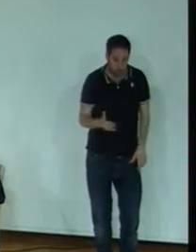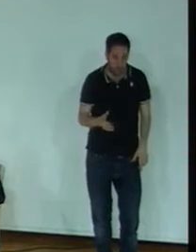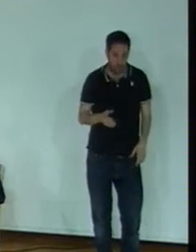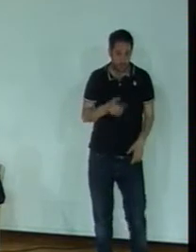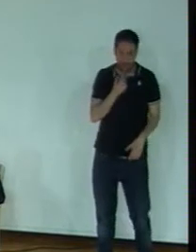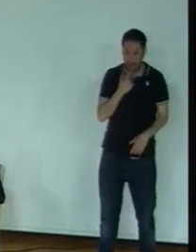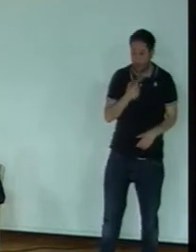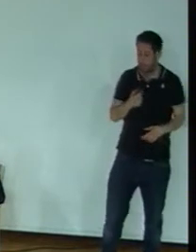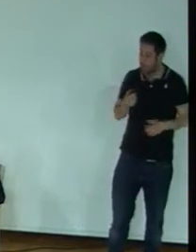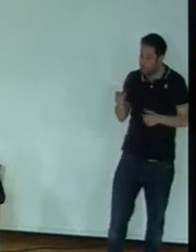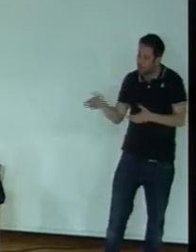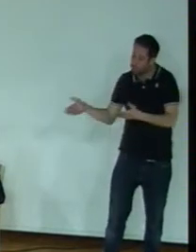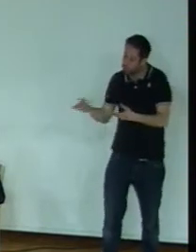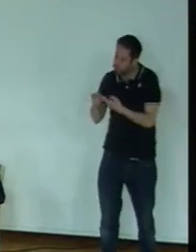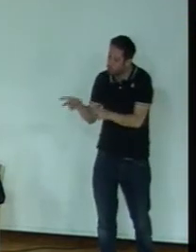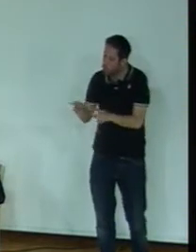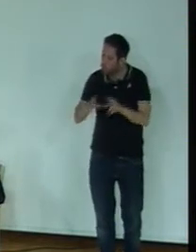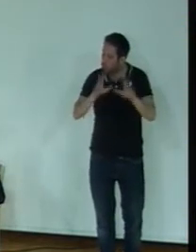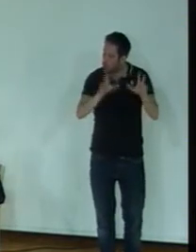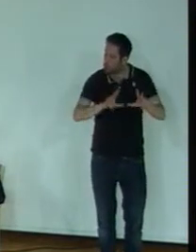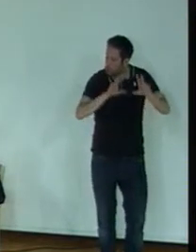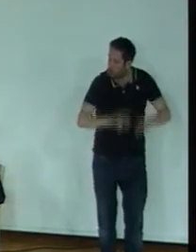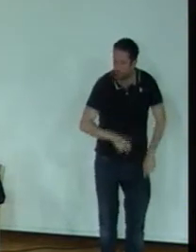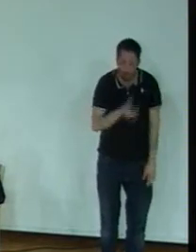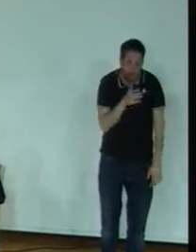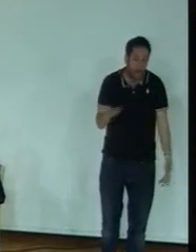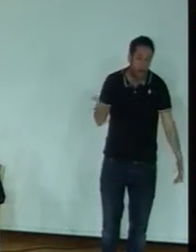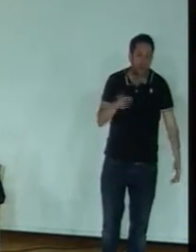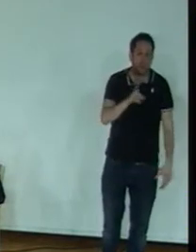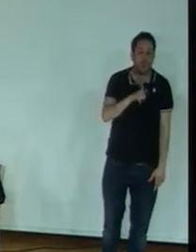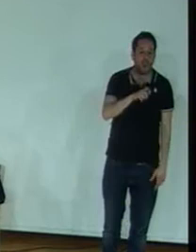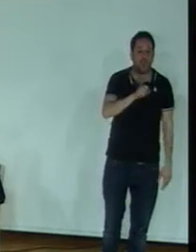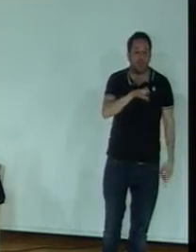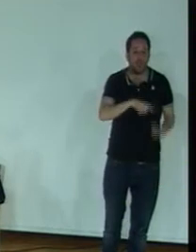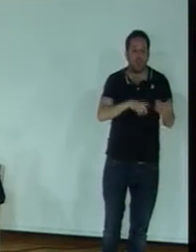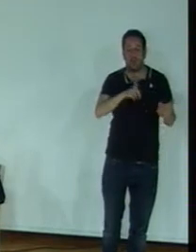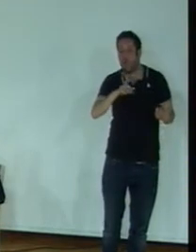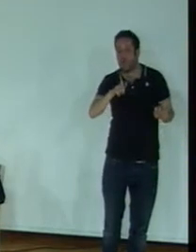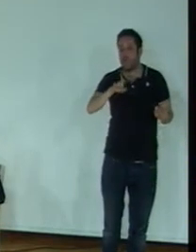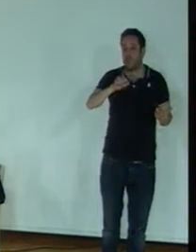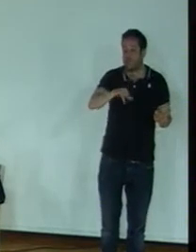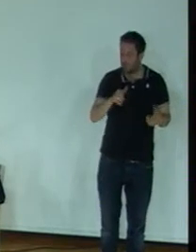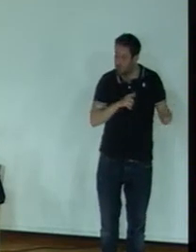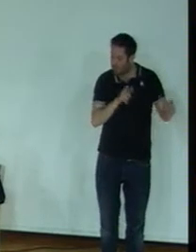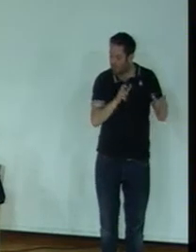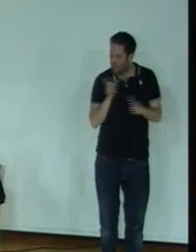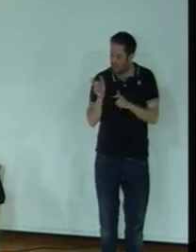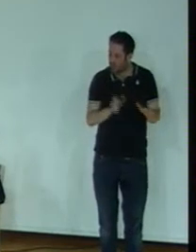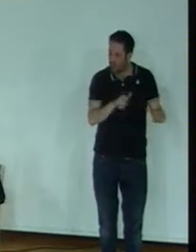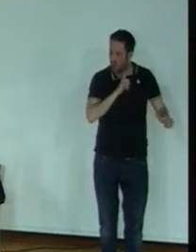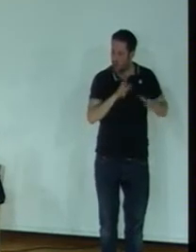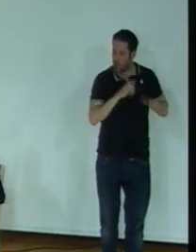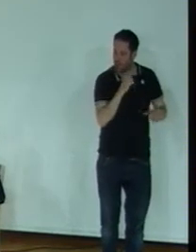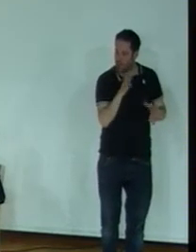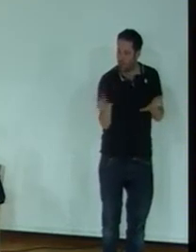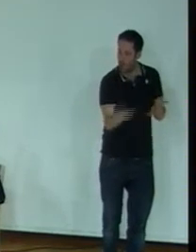lui permettre d'aller fouiller dans les ordinateurs de la DGSE ou de la DGSI pour voir si la collecte se fait vraiment comme elle est censée